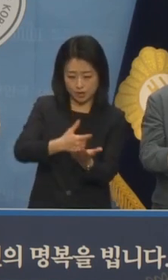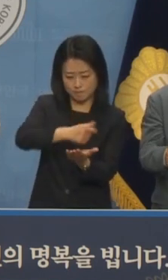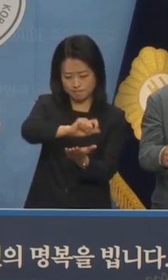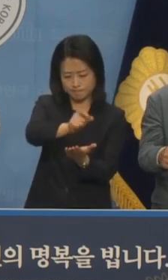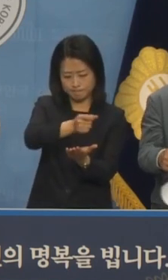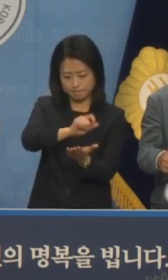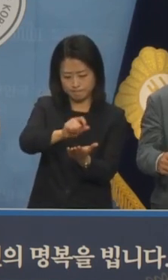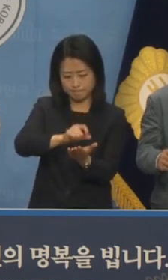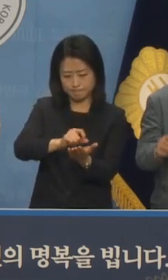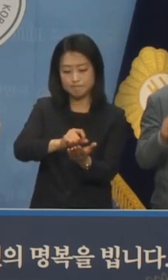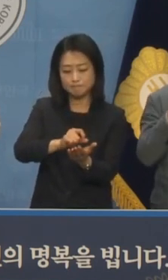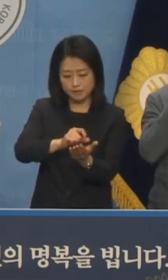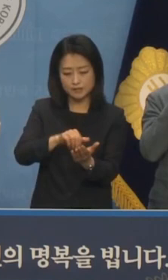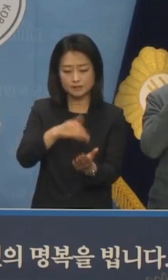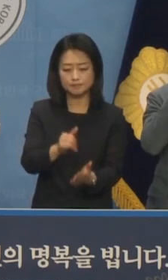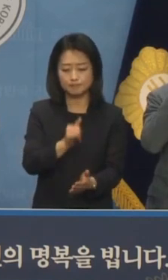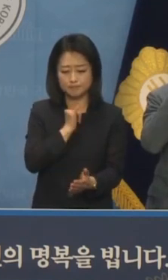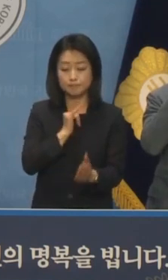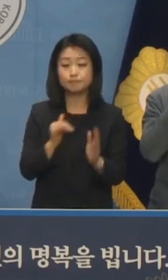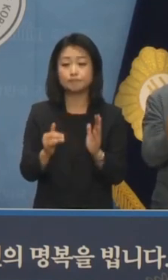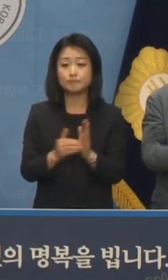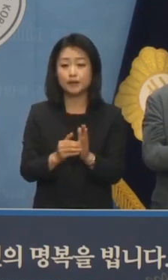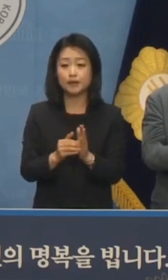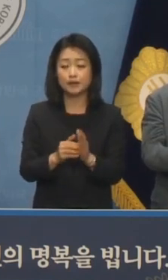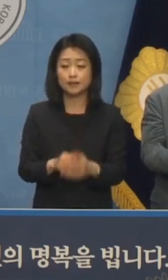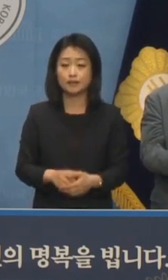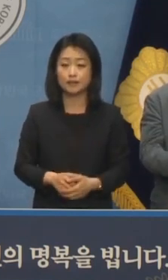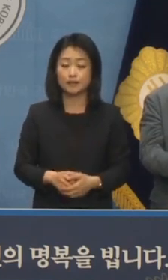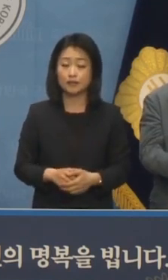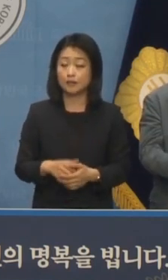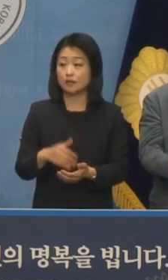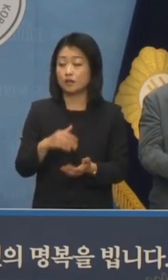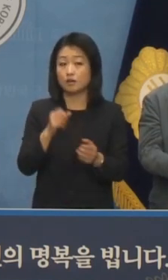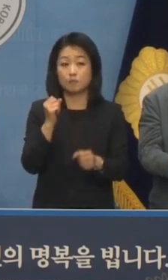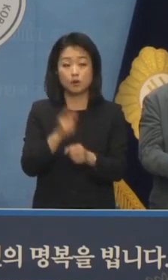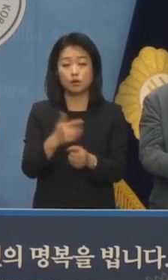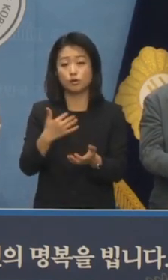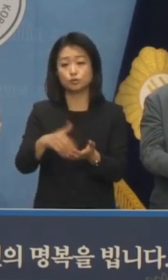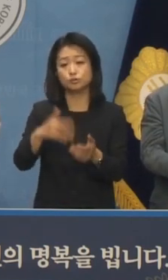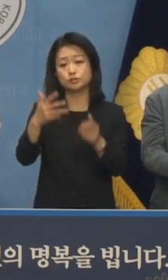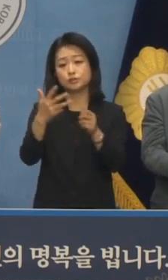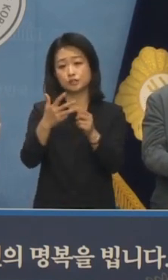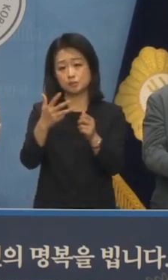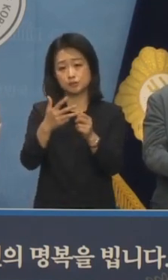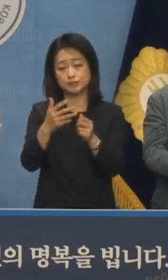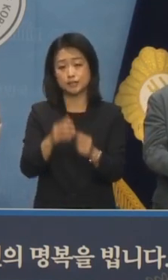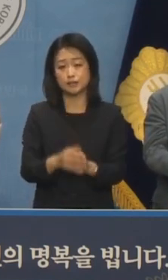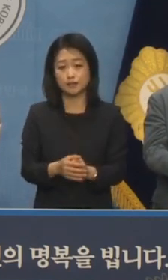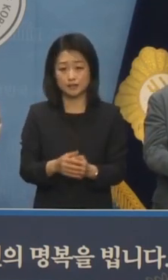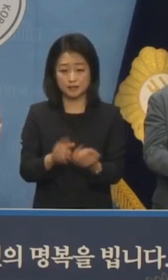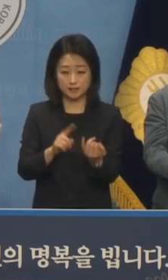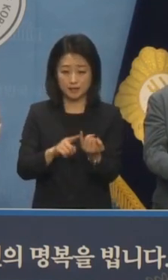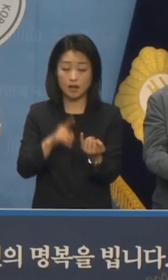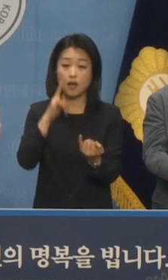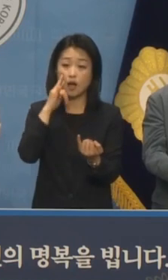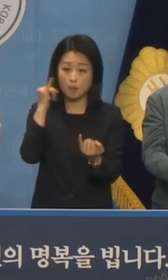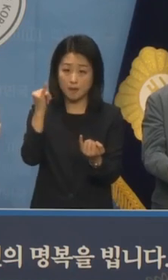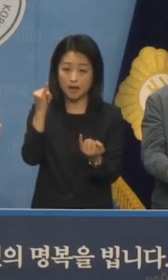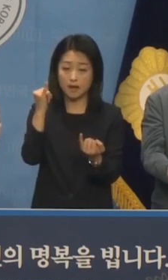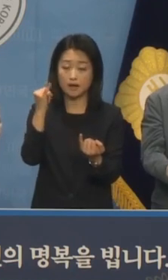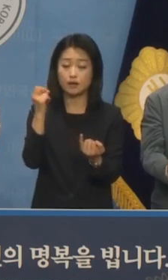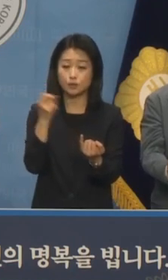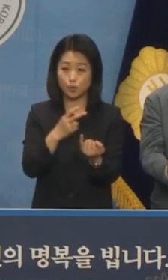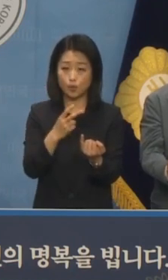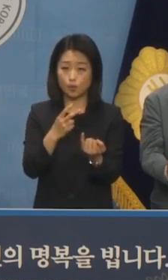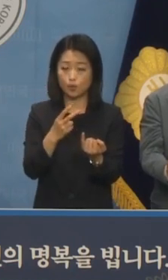생을 마감하셨습니다. 전세 사기로 인한 희생이 벌써 8번째입니다. 한 아이의 엄마이고 아내였던